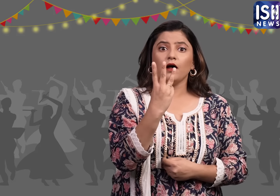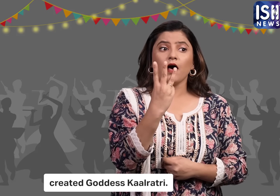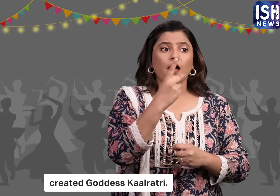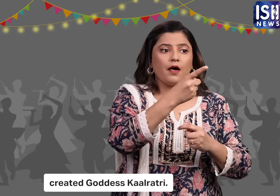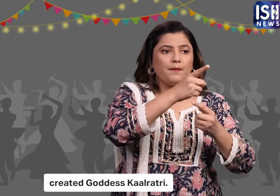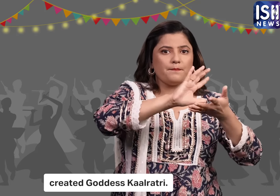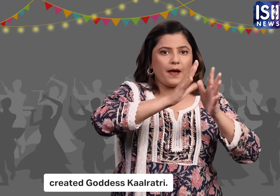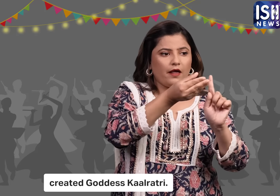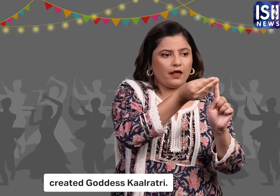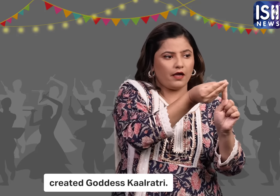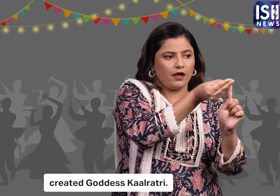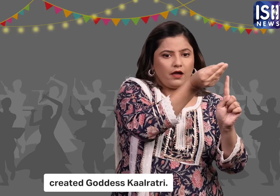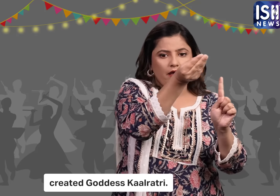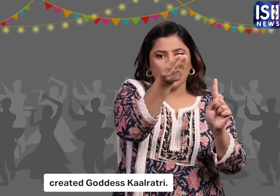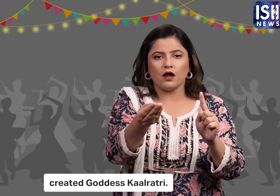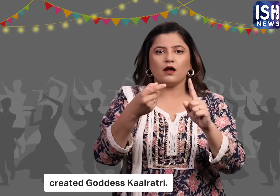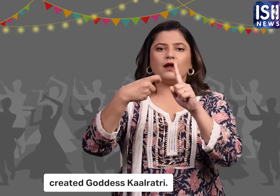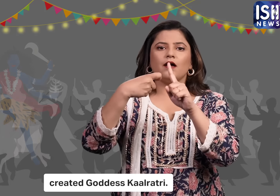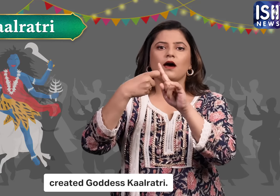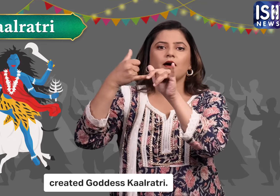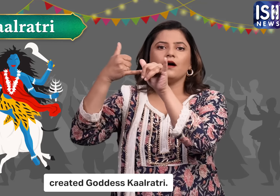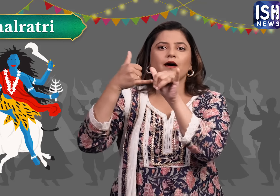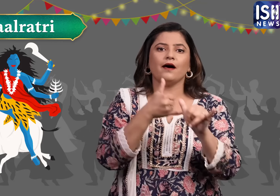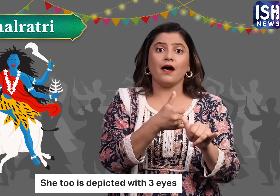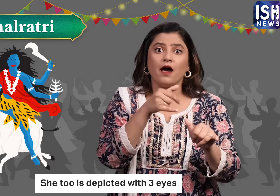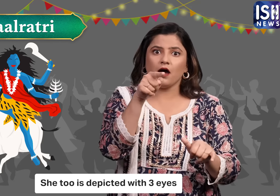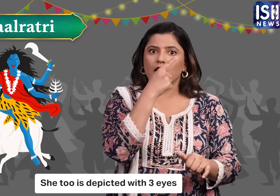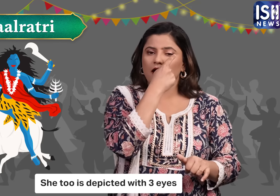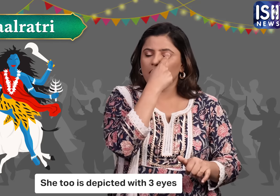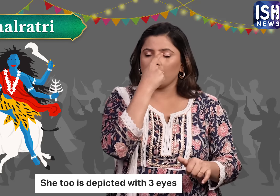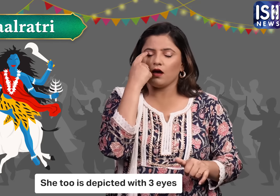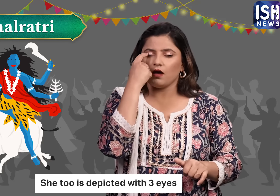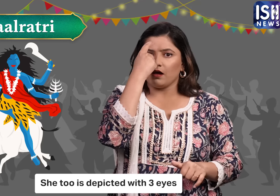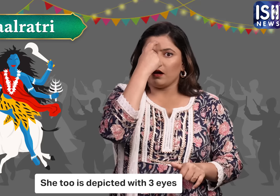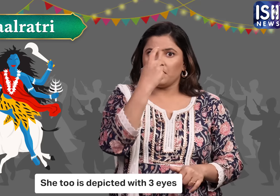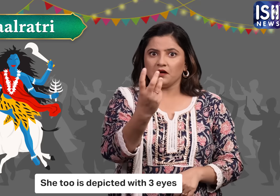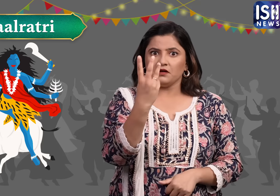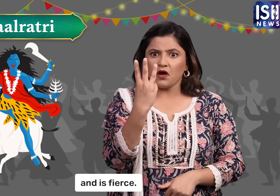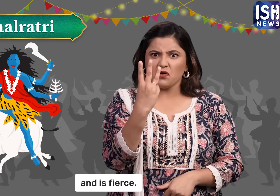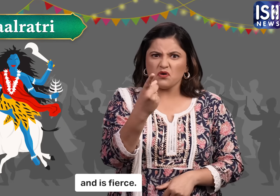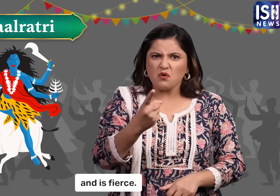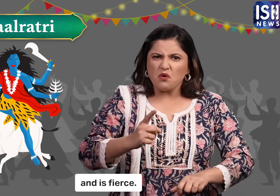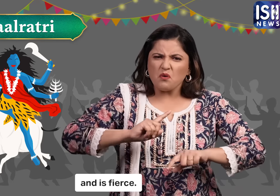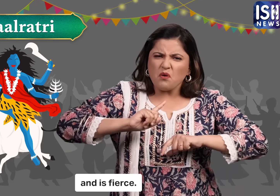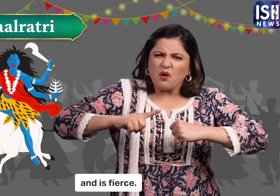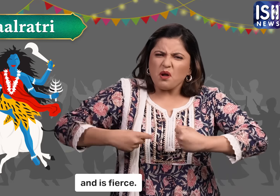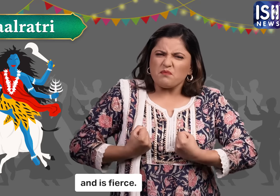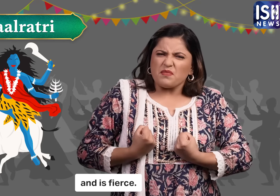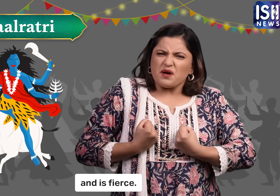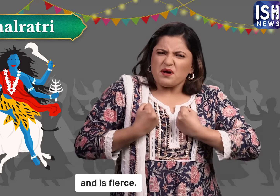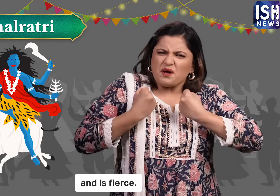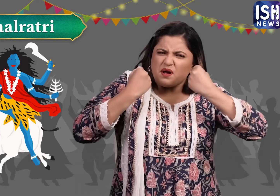देवी कालरात्रि की रचना की। उसे भी 3 आंखों से दर्शाया गया है और वह बहुत उग्र है।